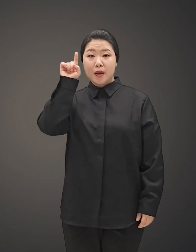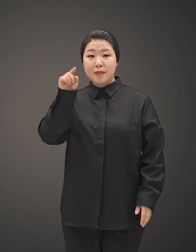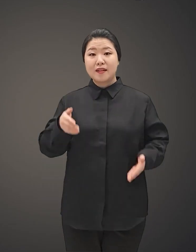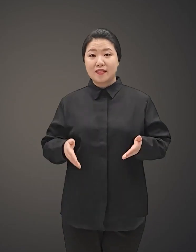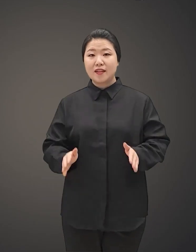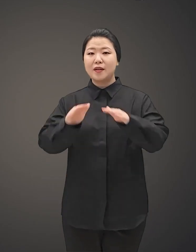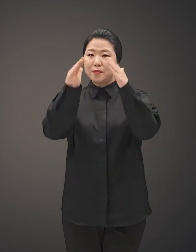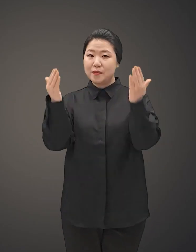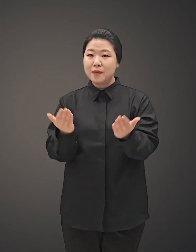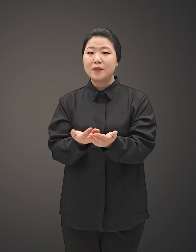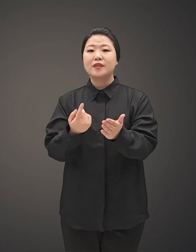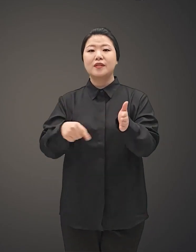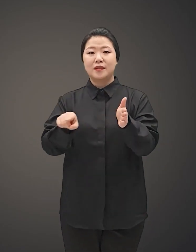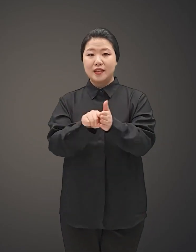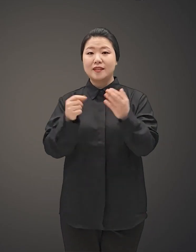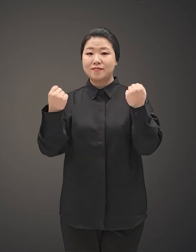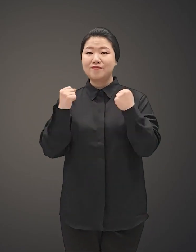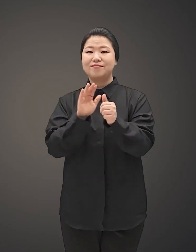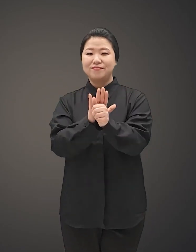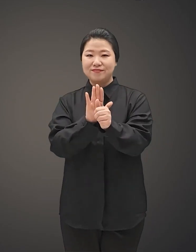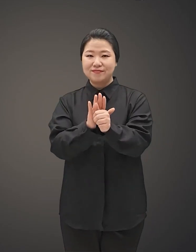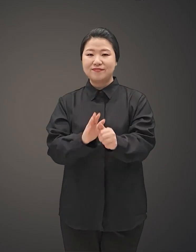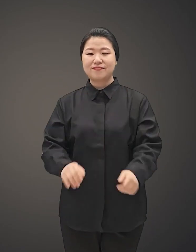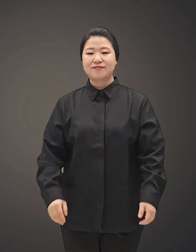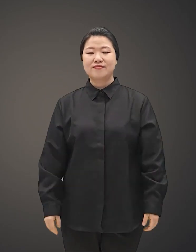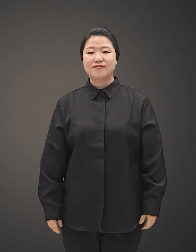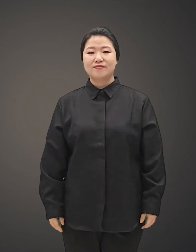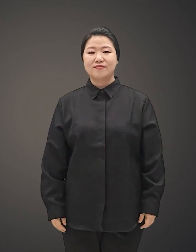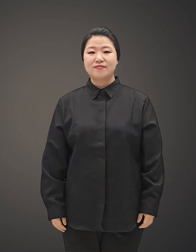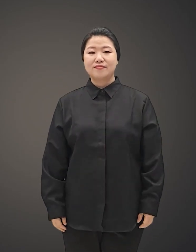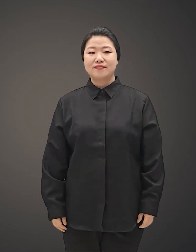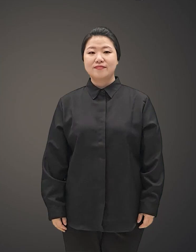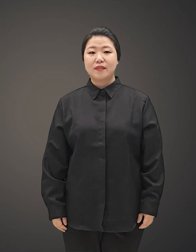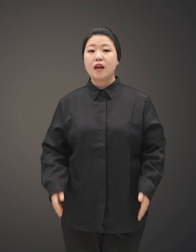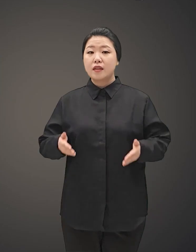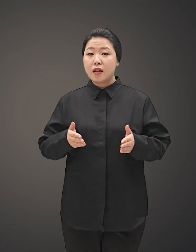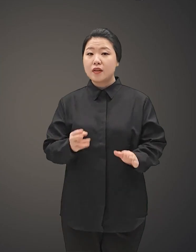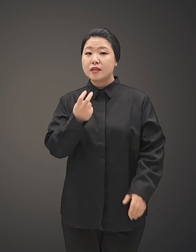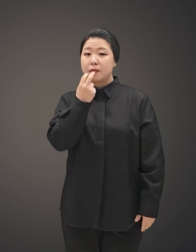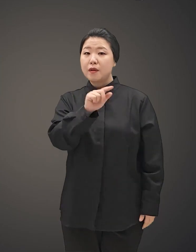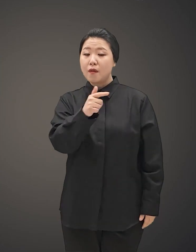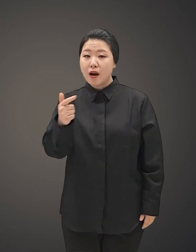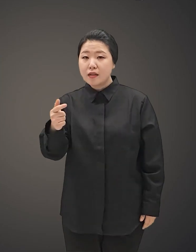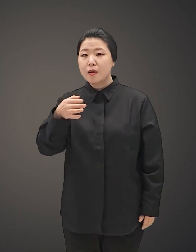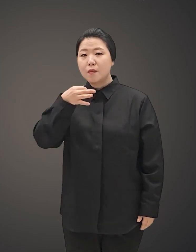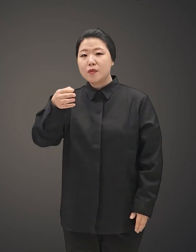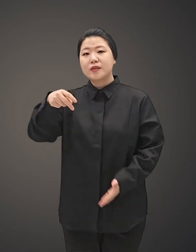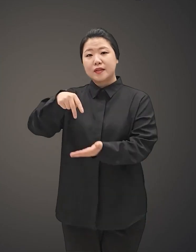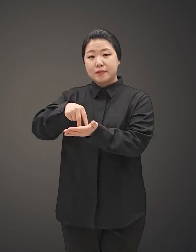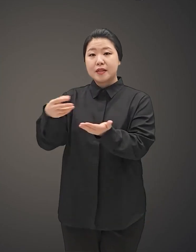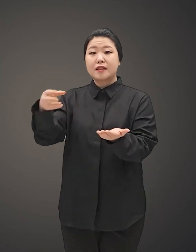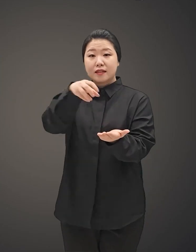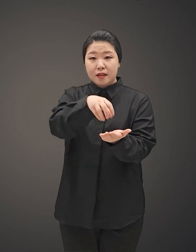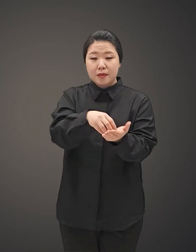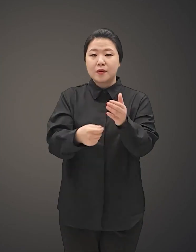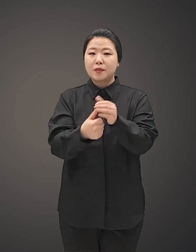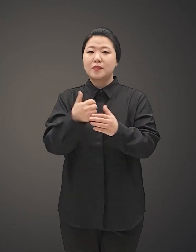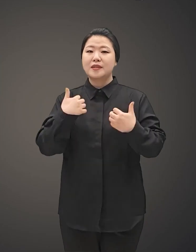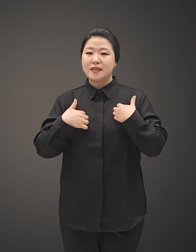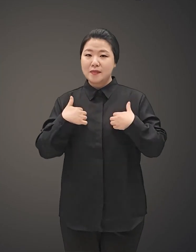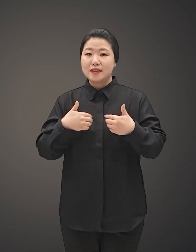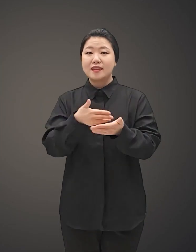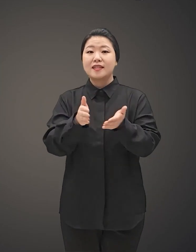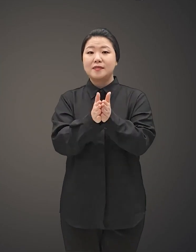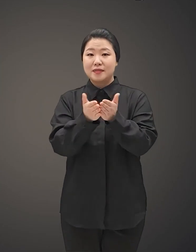매일 새롭게 태어나는 모두를 향한 기운찬 응원. 태어나는 모든 것들의 목소리를 담은 기발하고 기운